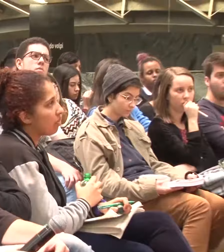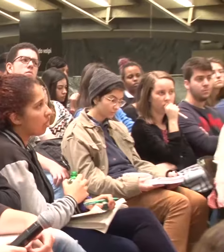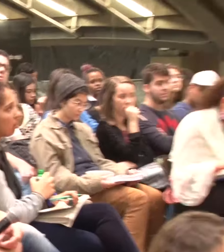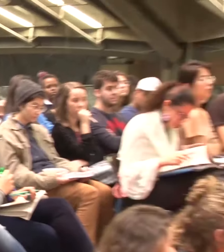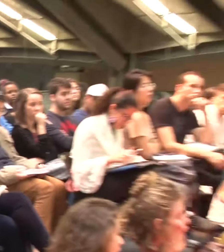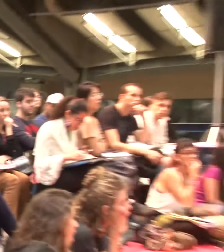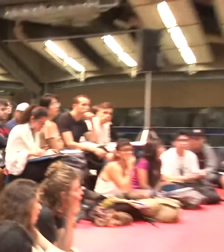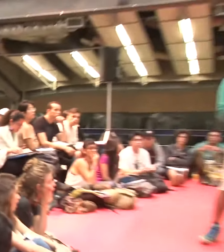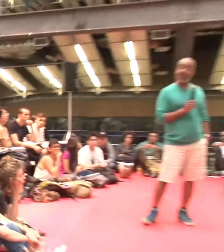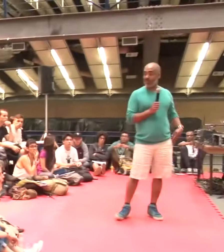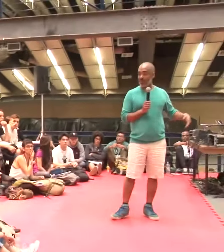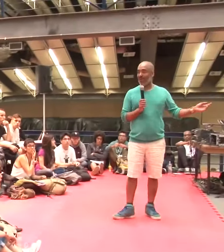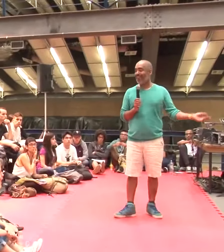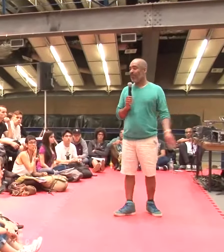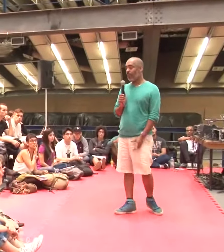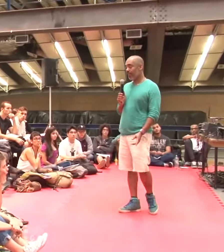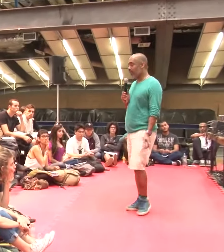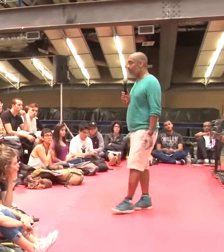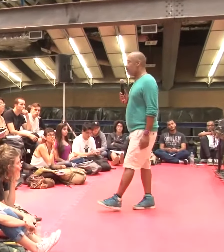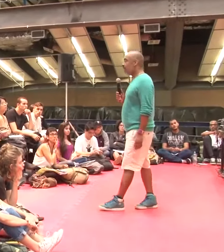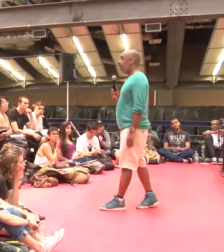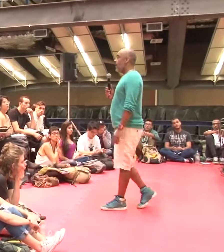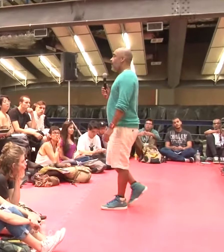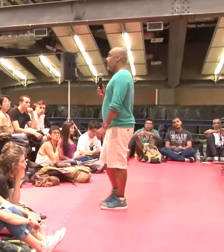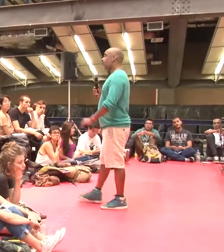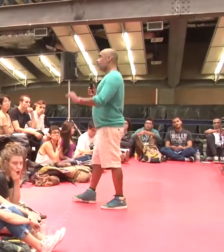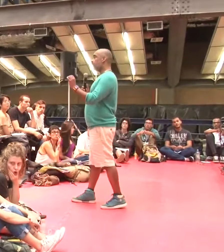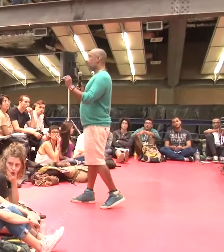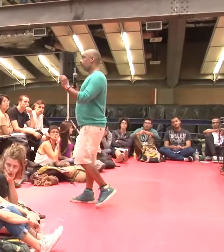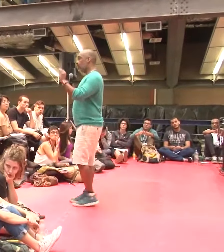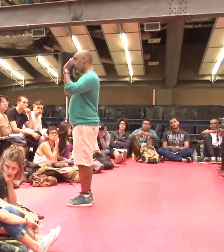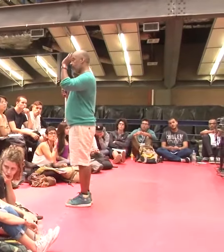Se o pendrive tivesse morrido ali junto com o computador,